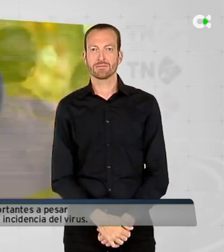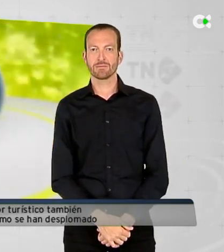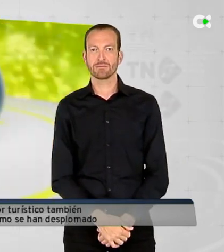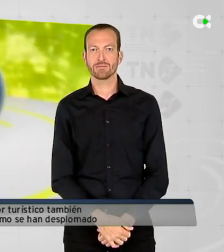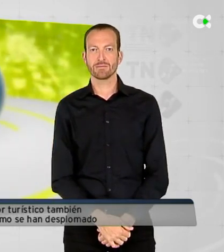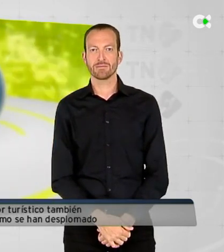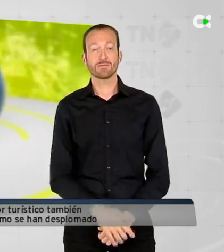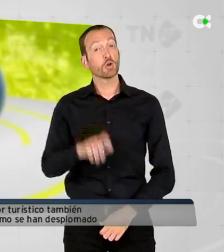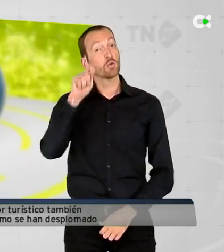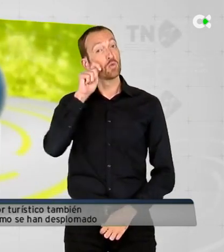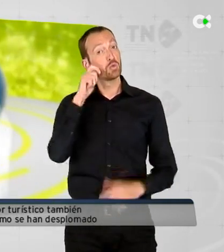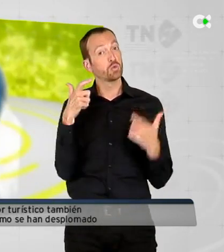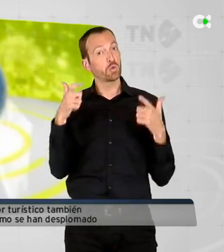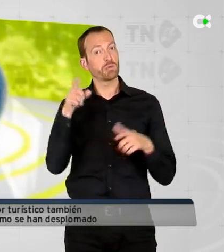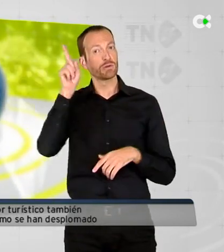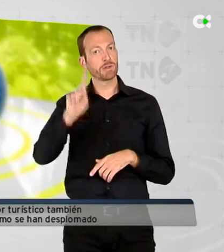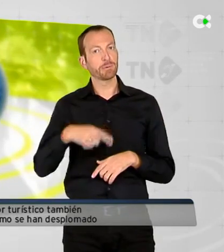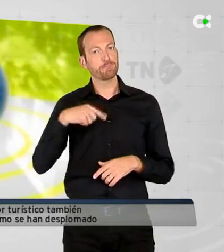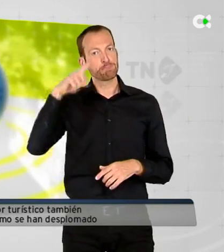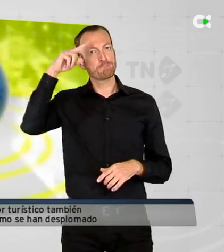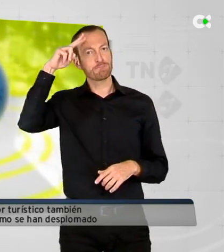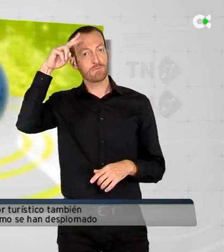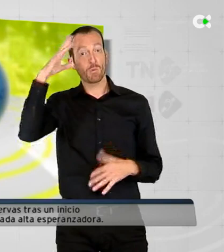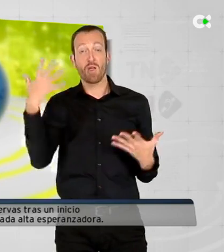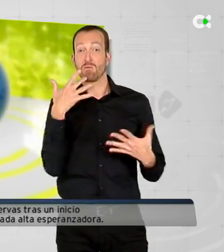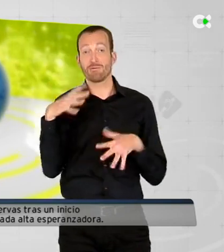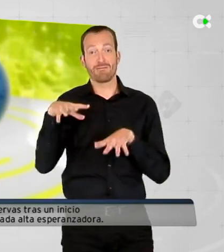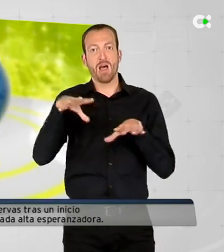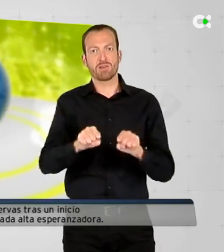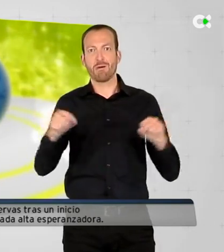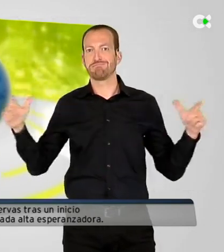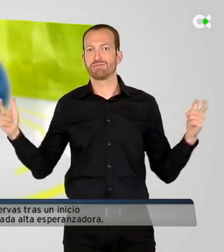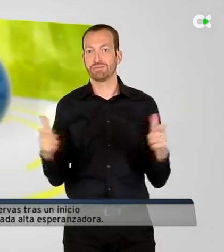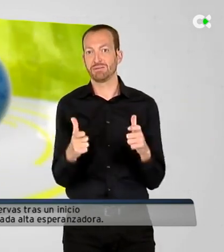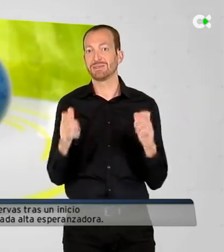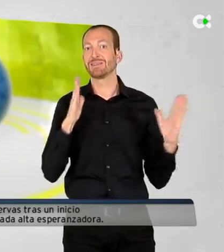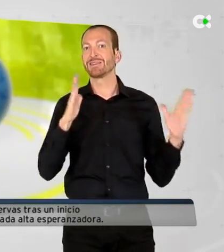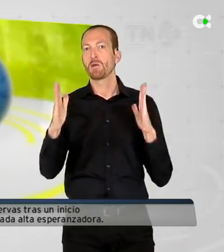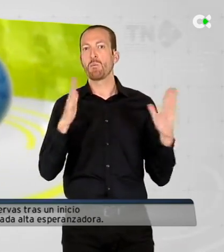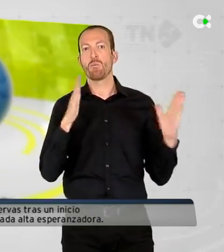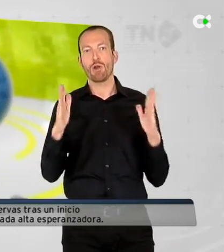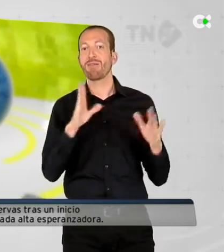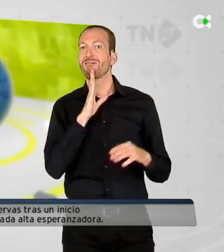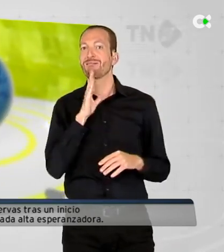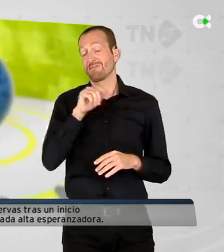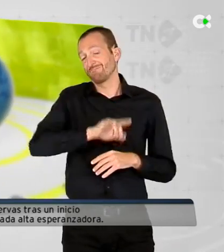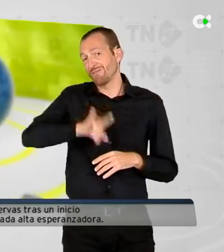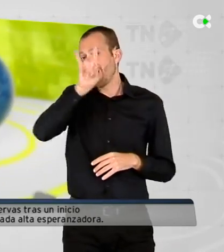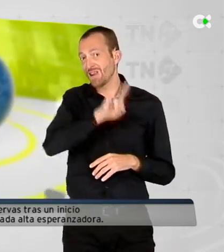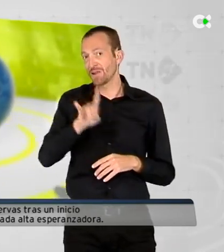y el sector turístico también ha visto como se han desplomado las reservas hasta un inicio de temporada alta